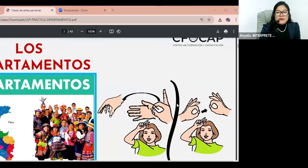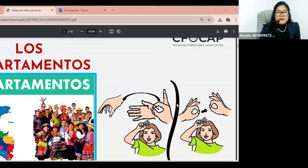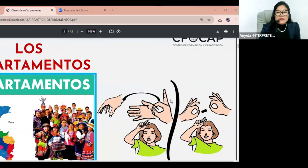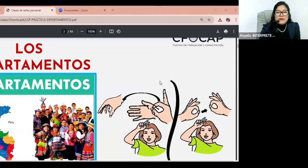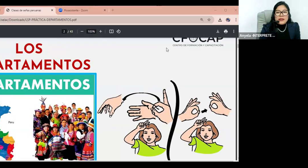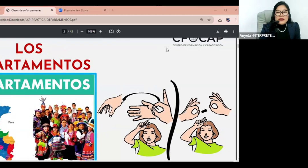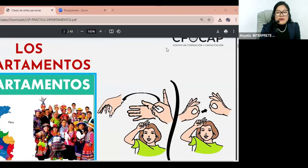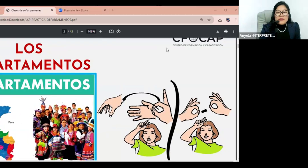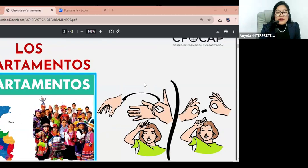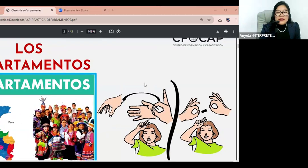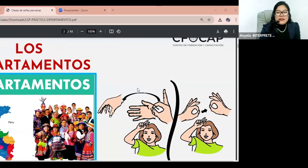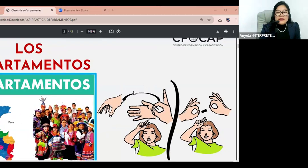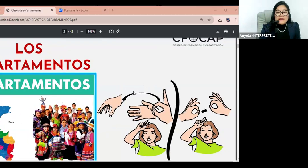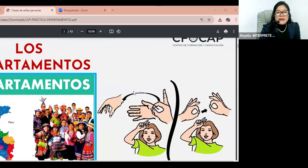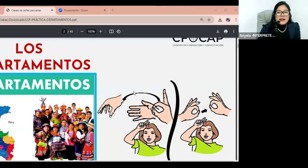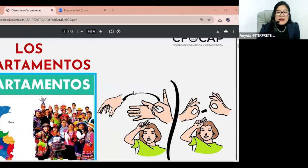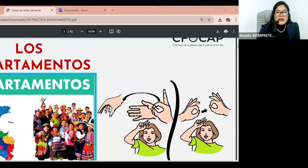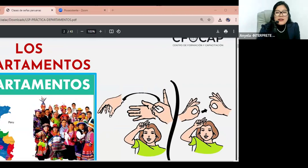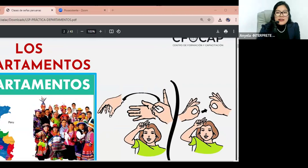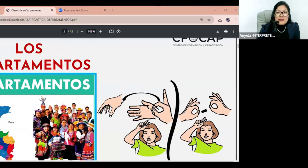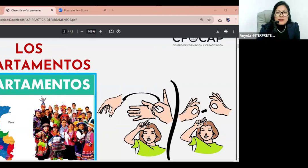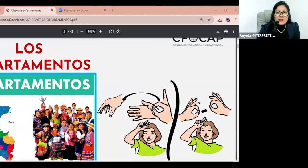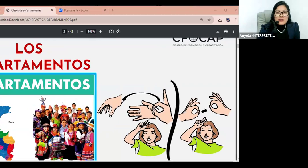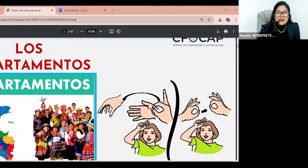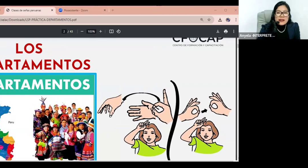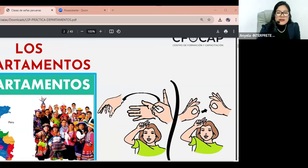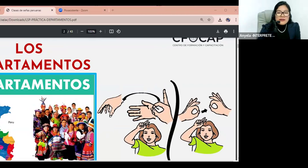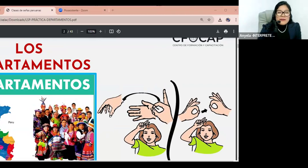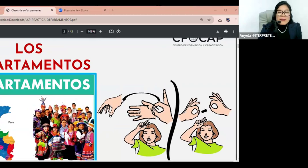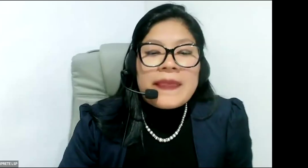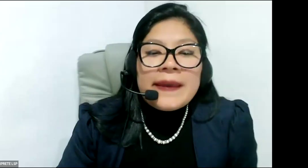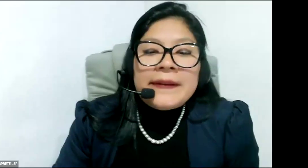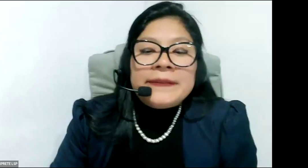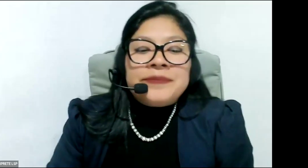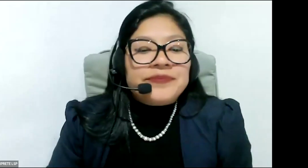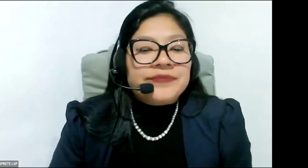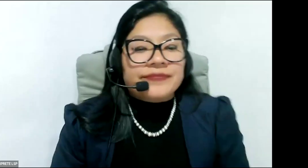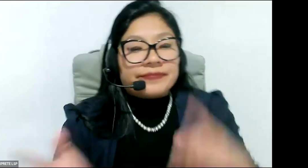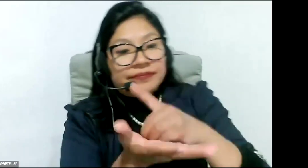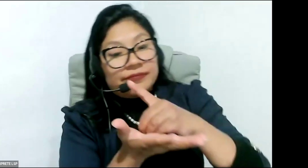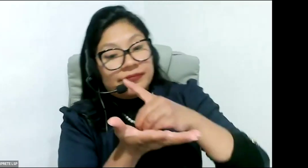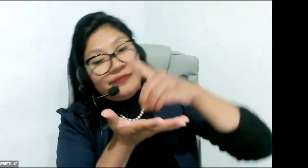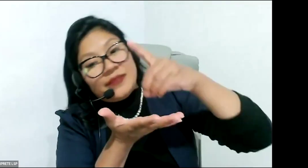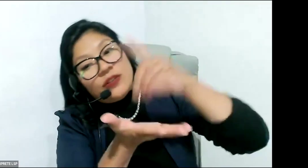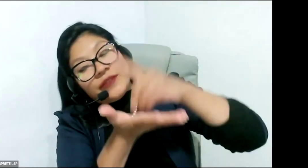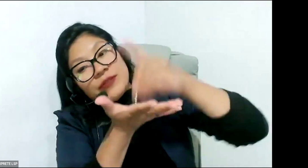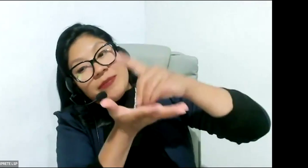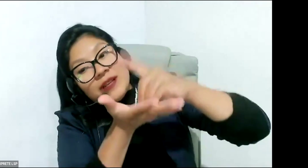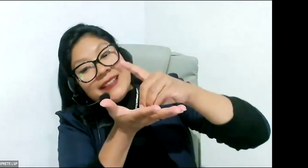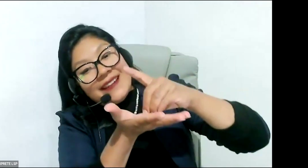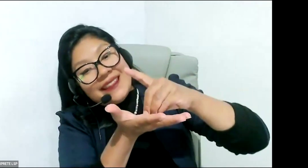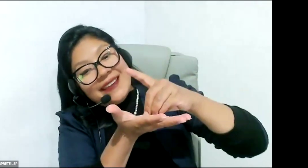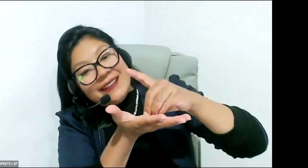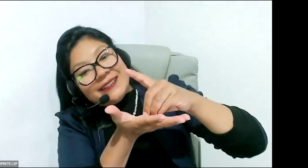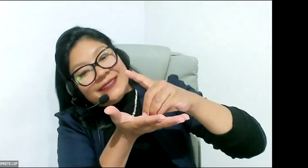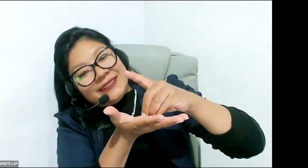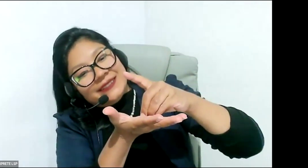Perú miren Cómo es Ajá evely te va a ayudar en tal caso configuramos